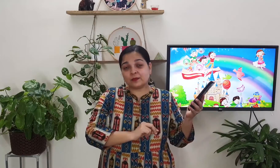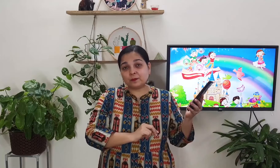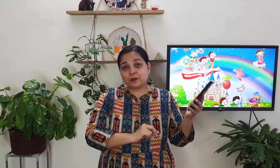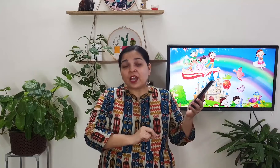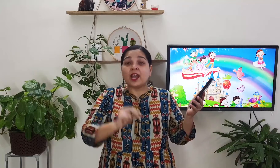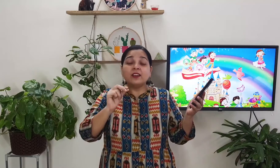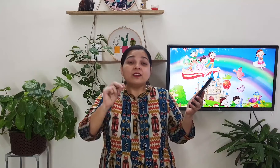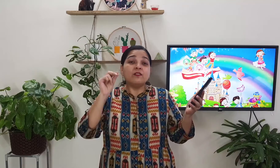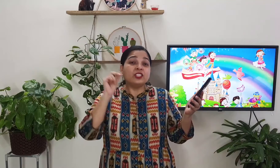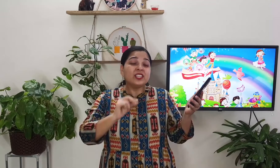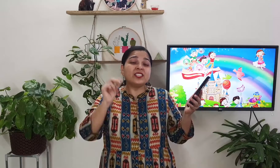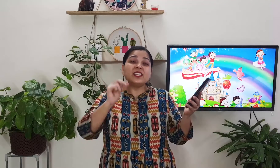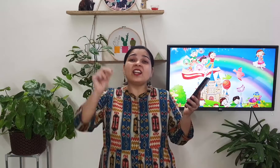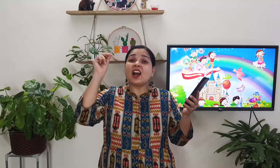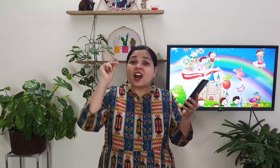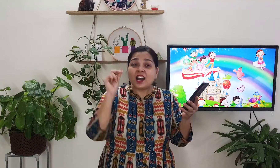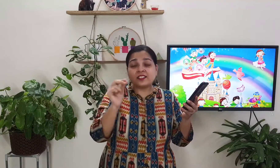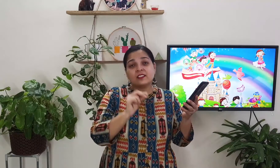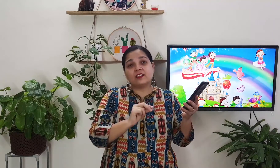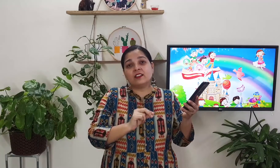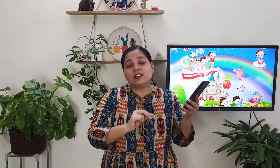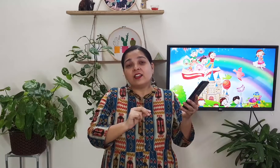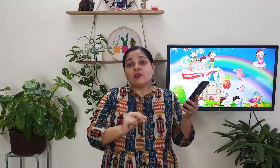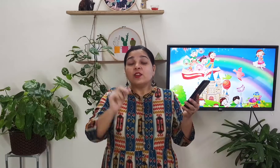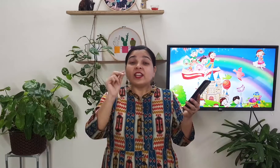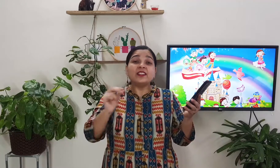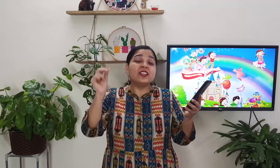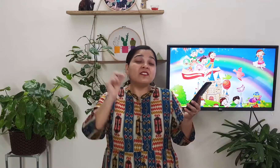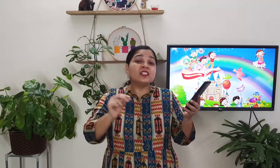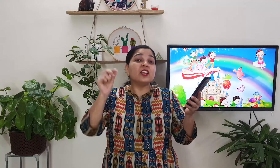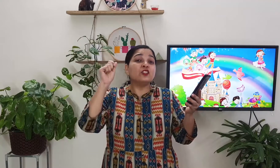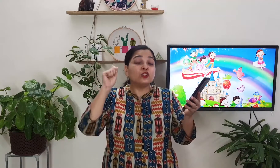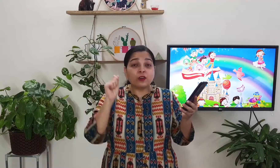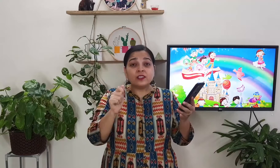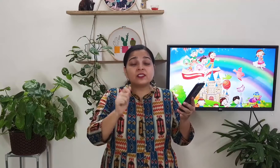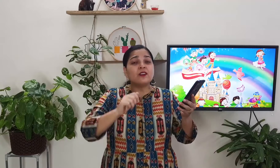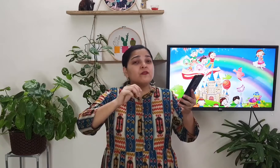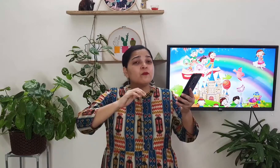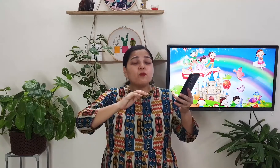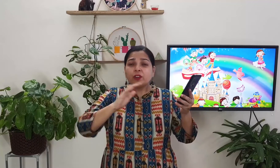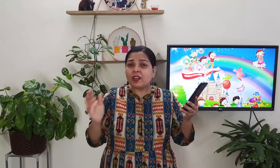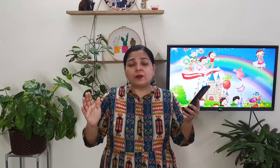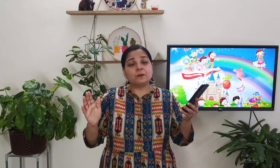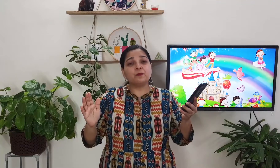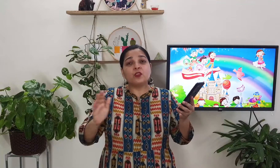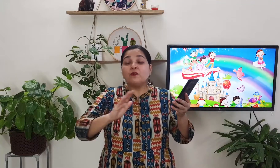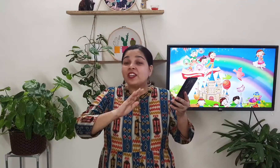என்று நமக்கு உறுதியளித்துள்ளார். எனவே சந்தேகப்பட வேண்டாம். ஒருபோதும் நினைக்க வேண்டாம், நான்